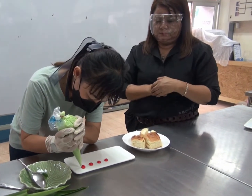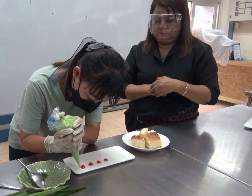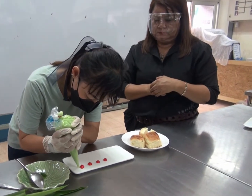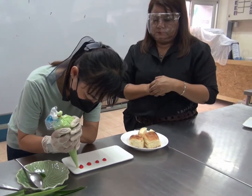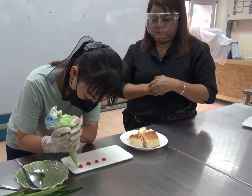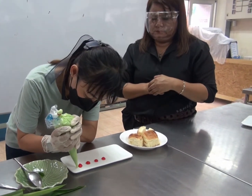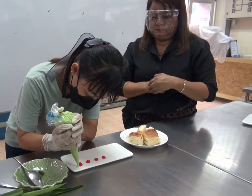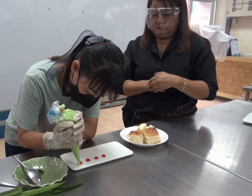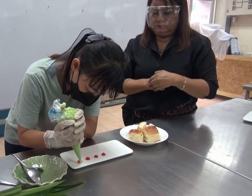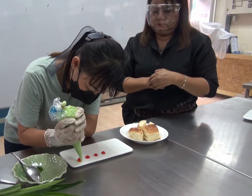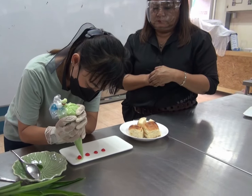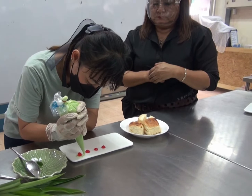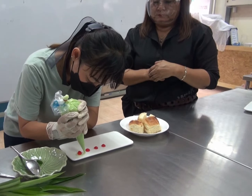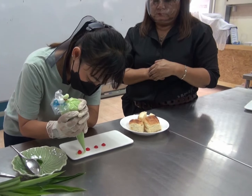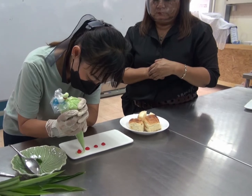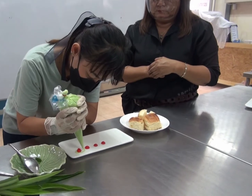นี้เนาะ